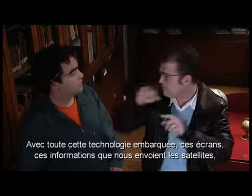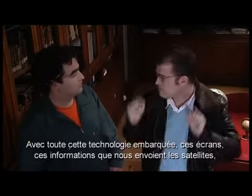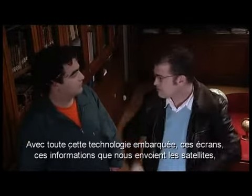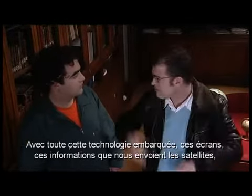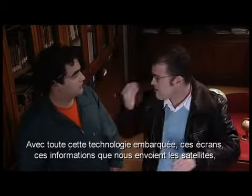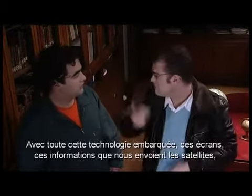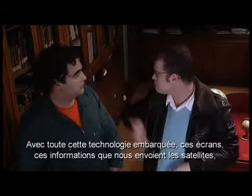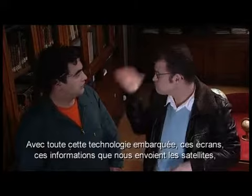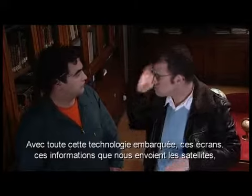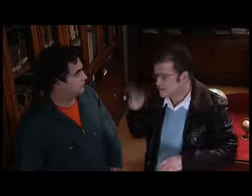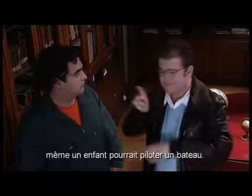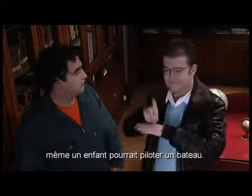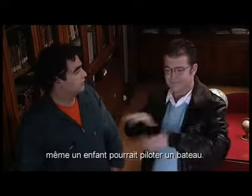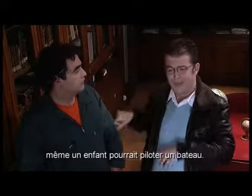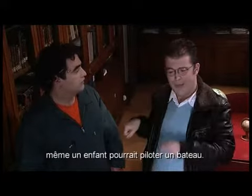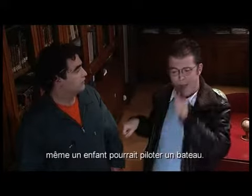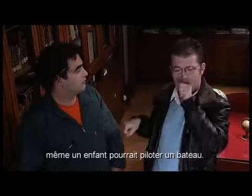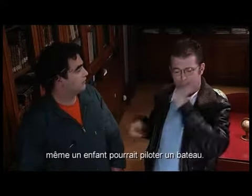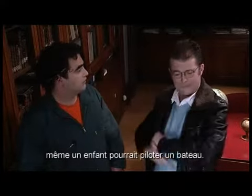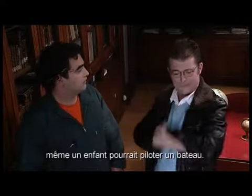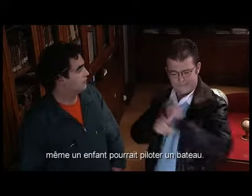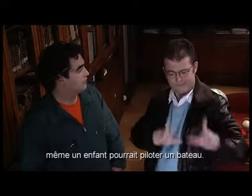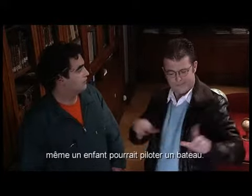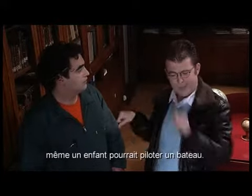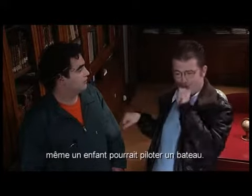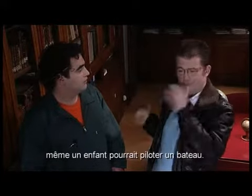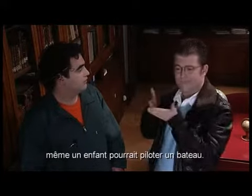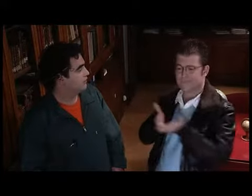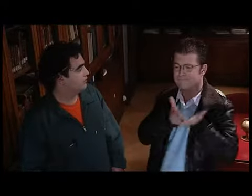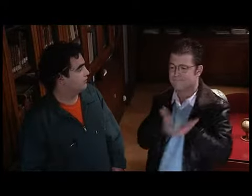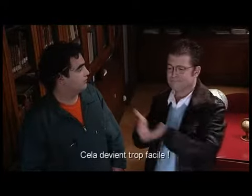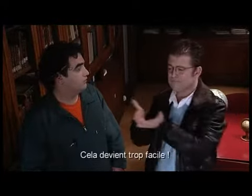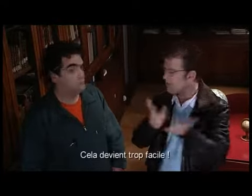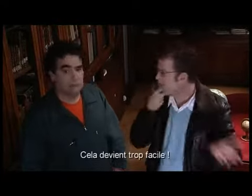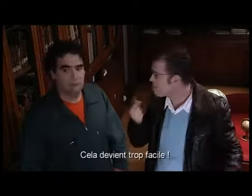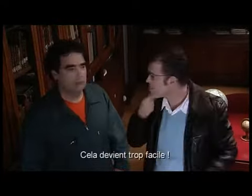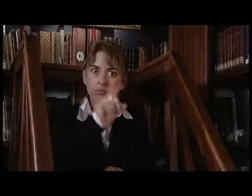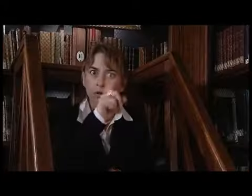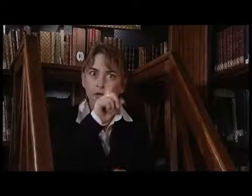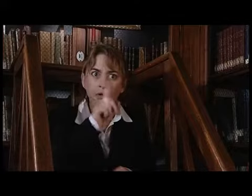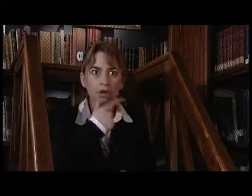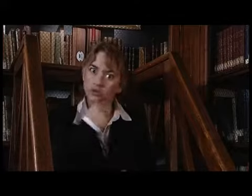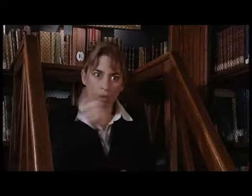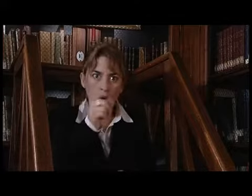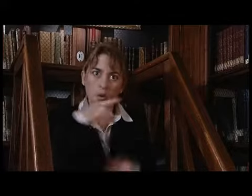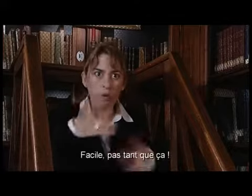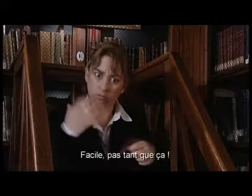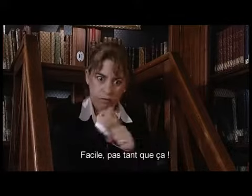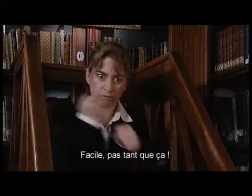envoient les satellites, même un enfant pourrait piloter un bateau. Ça devient trop facile. Facile, pas tant que